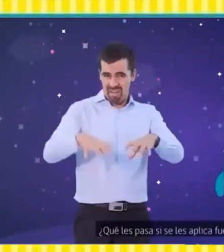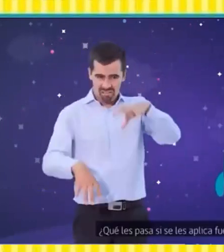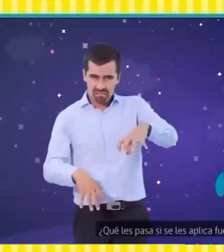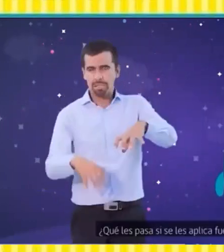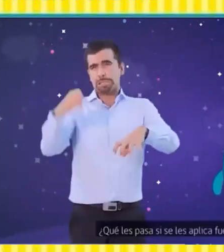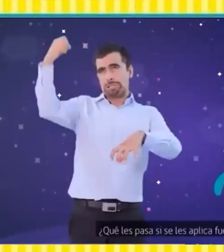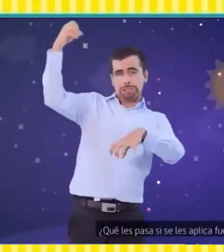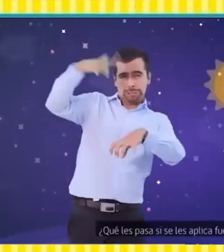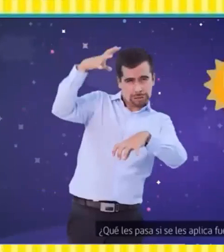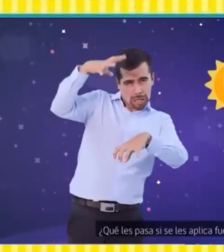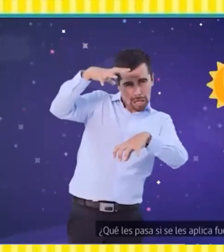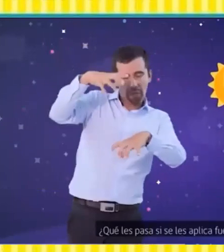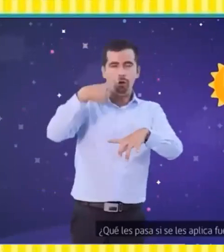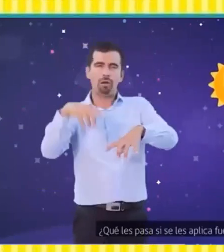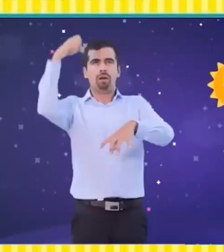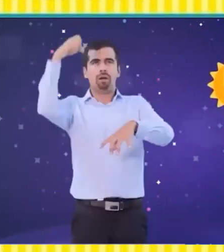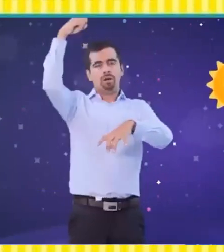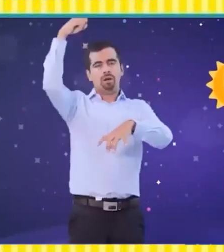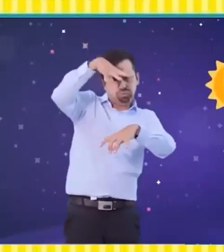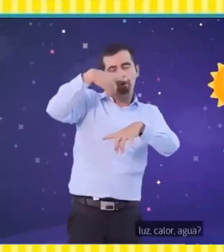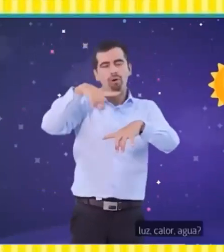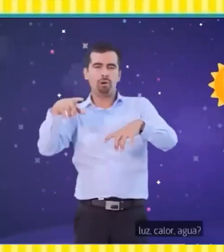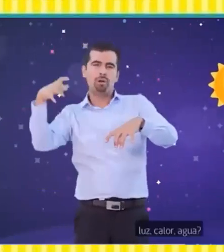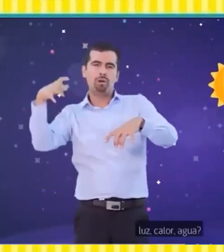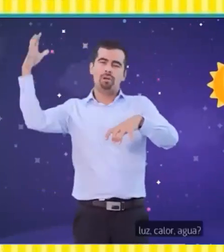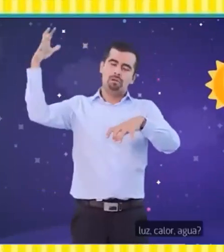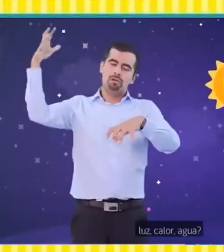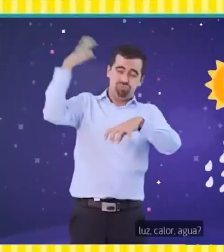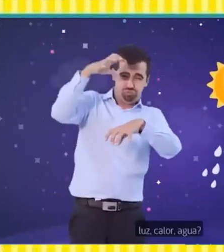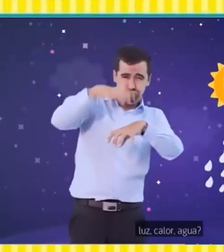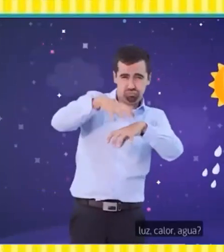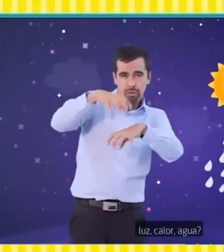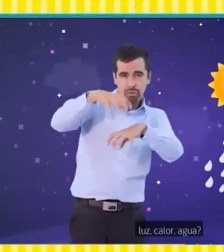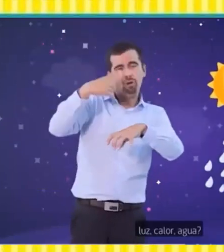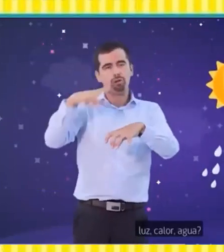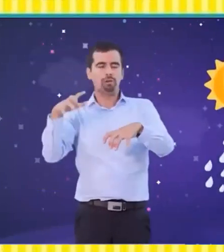¿Qué les pasa si se les aplica luz, calor, agua,